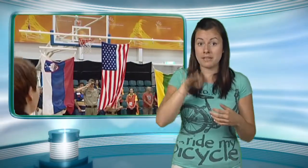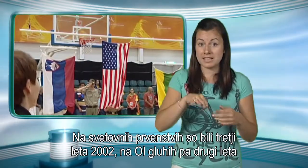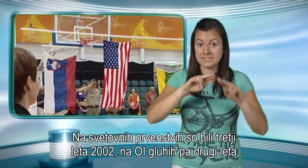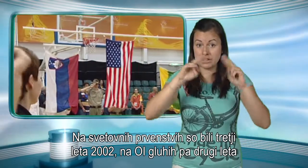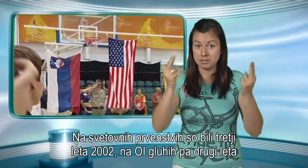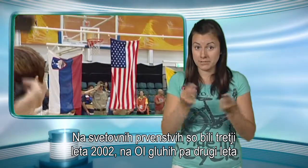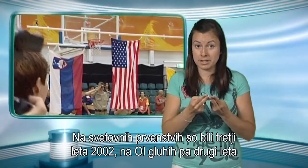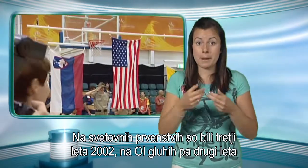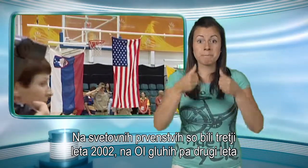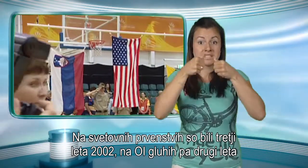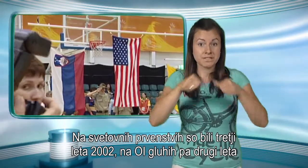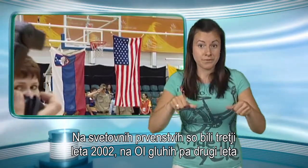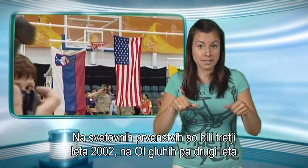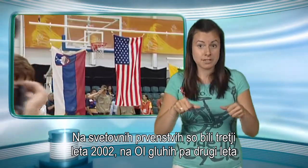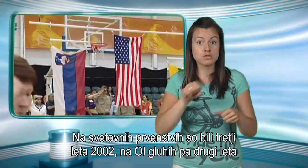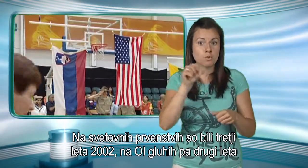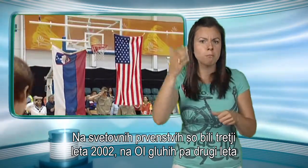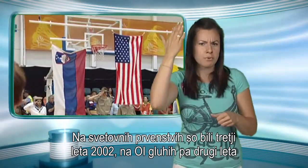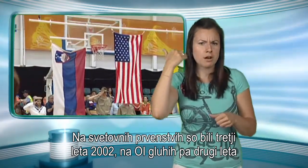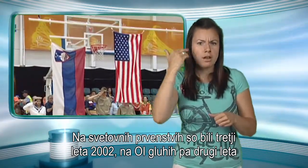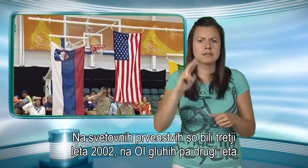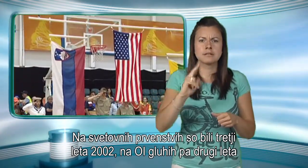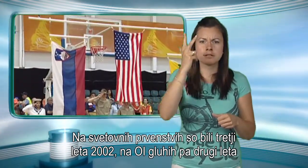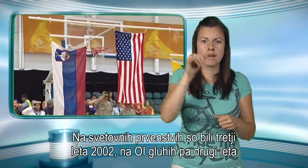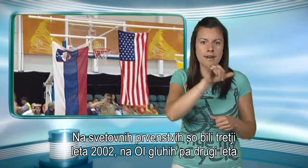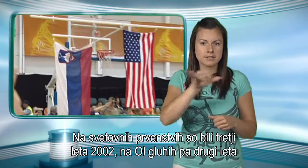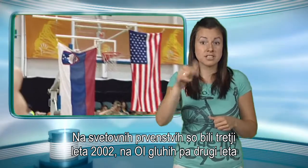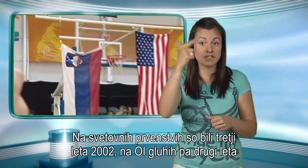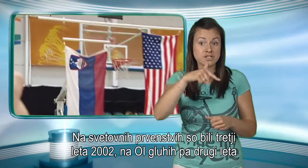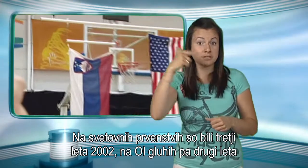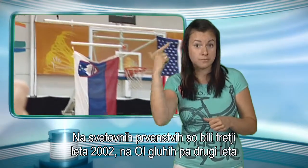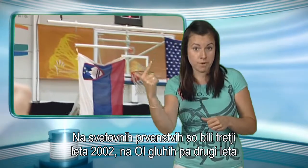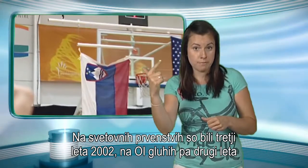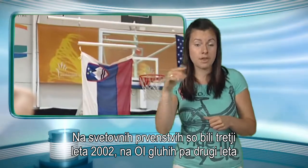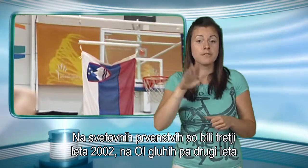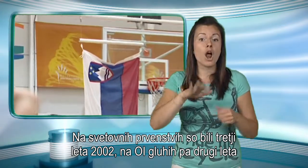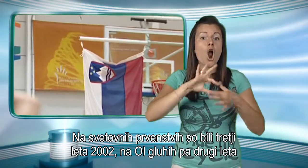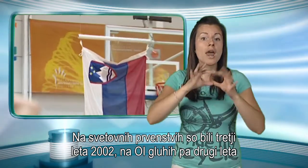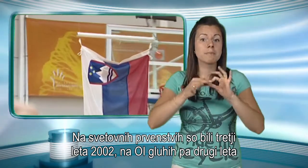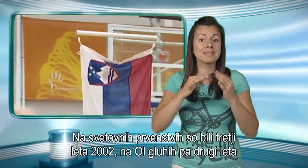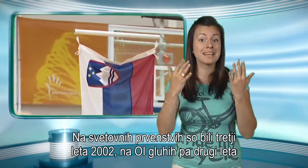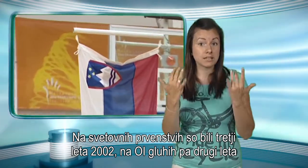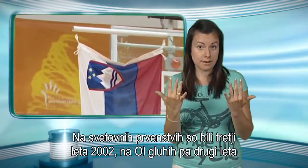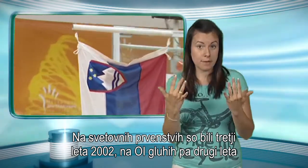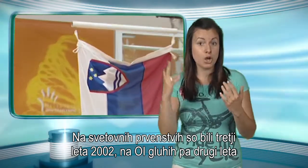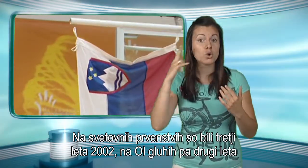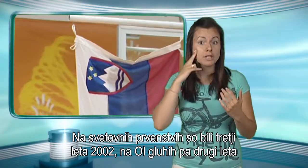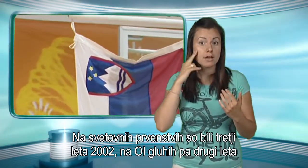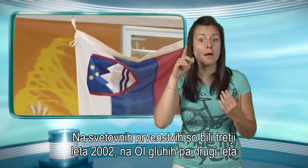Na svetovnih prvenstvih so bili 3. leta 2002, na olimpijskih igrah gluhih pa 2. leta 2001, v Rimu